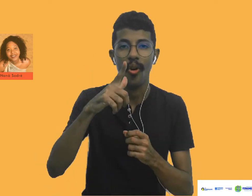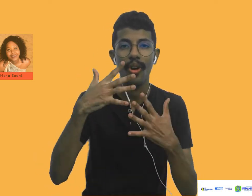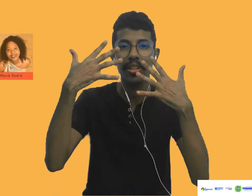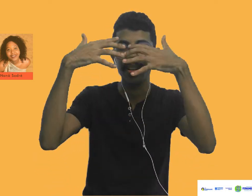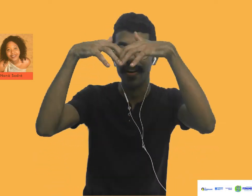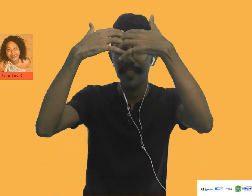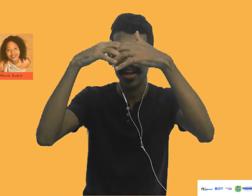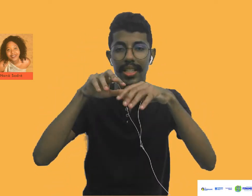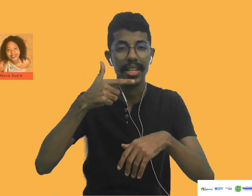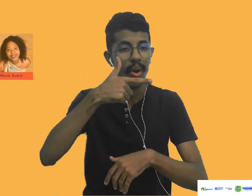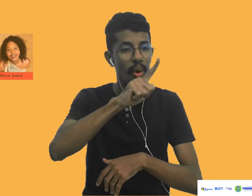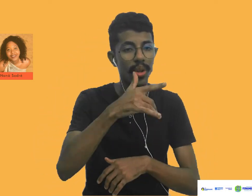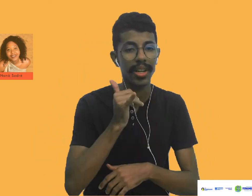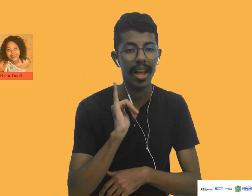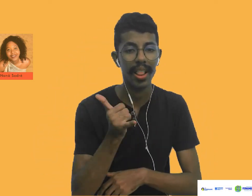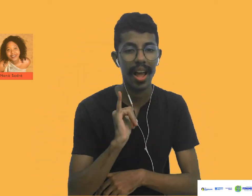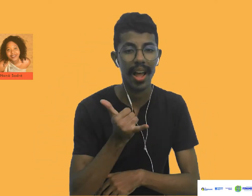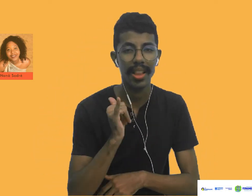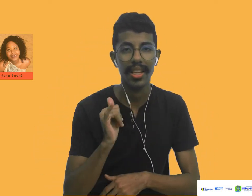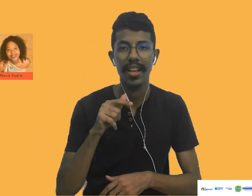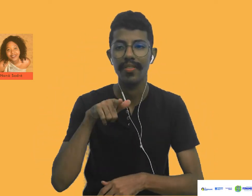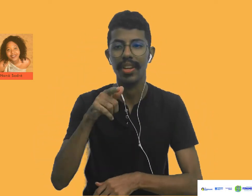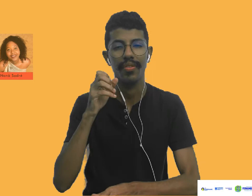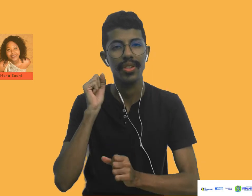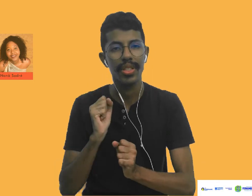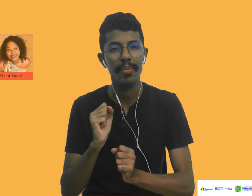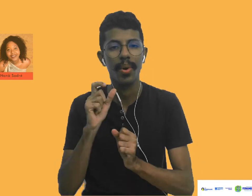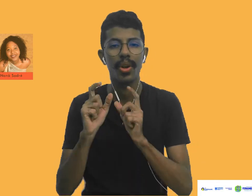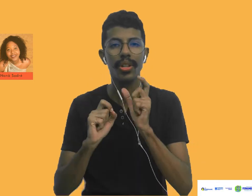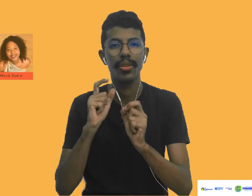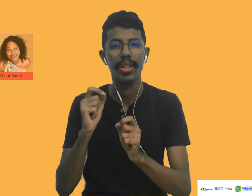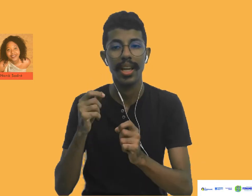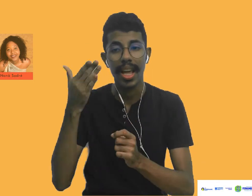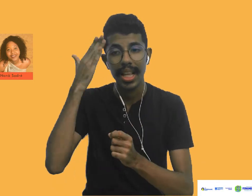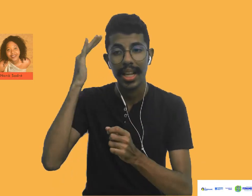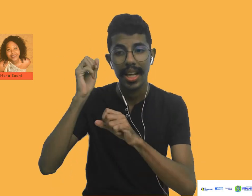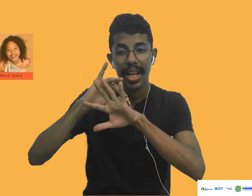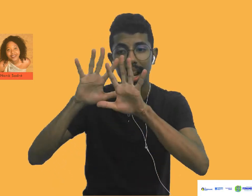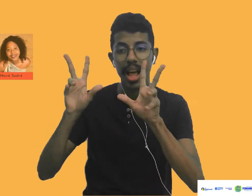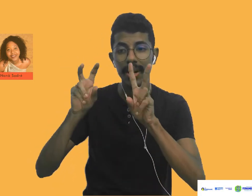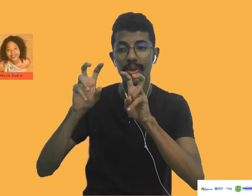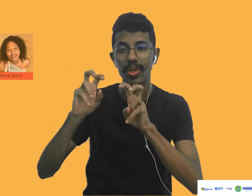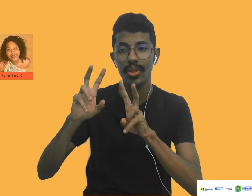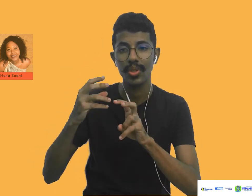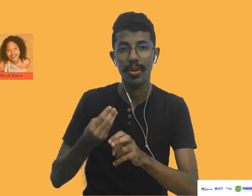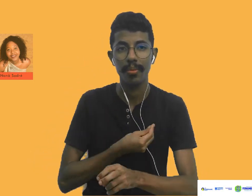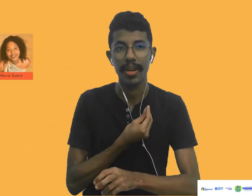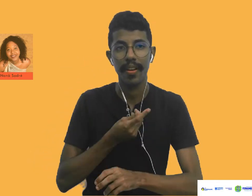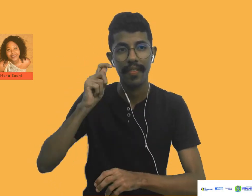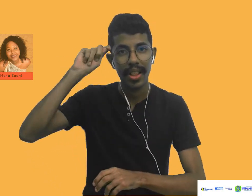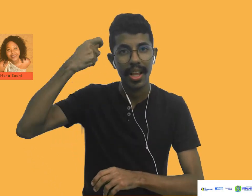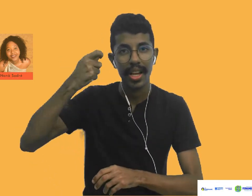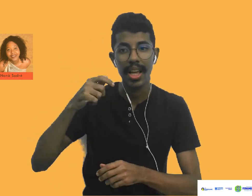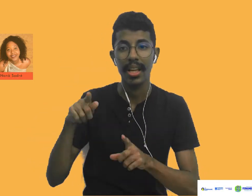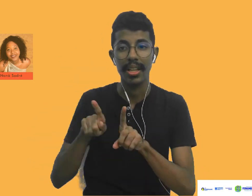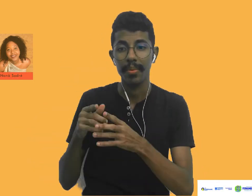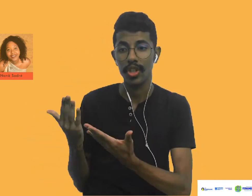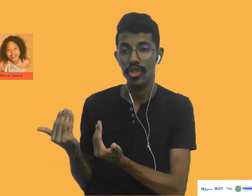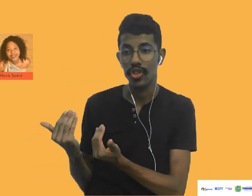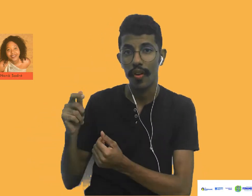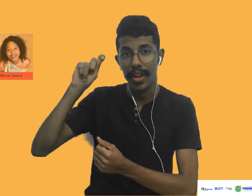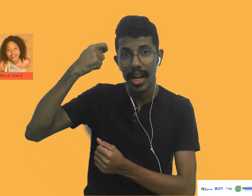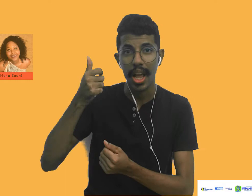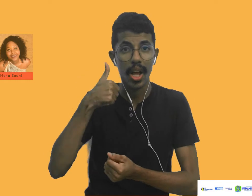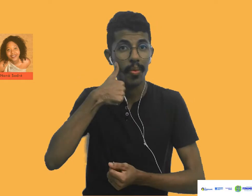Outras reflexões, outras narrativas que você pode ter a respeito da existência negra, do povo preto, da mulher negra, do